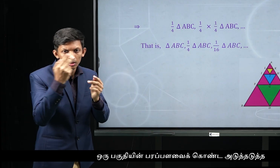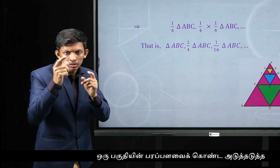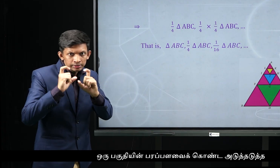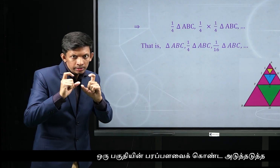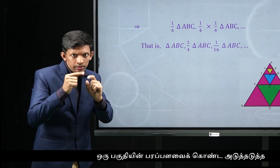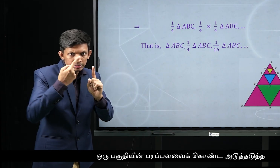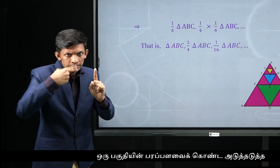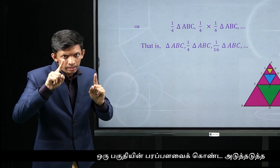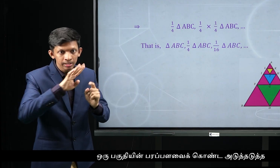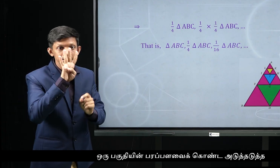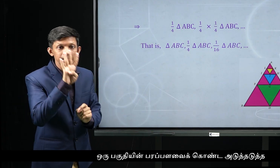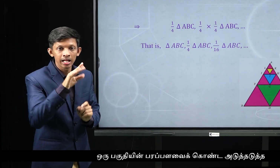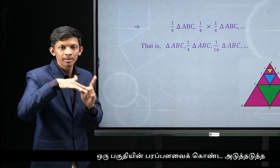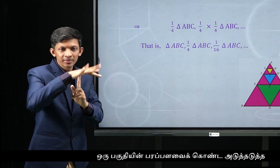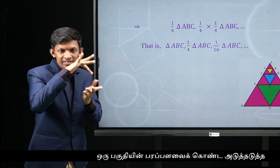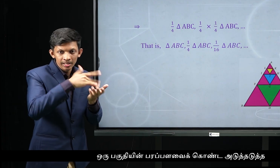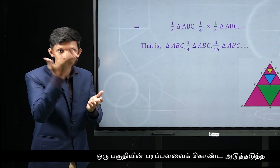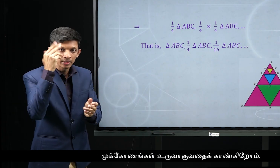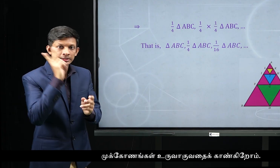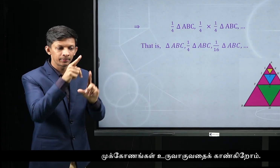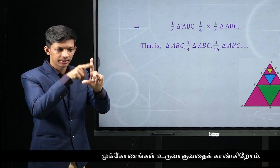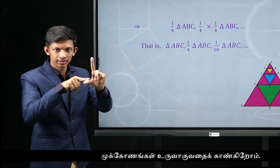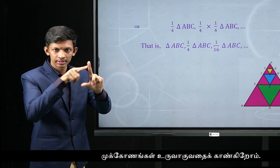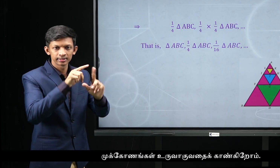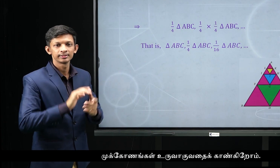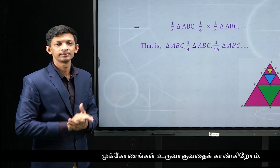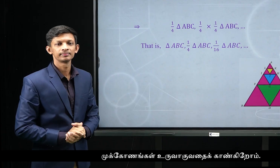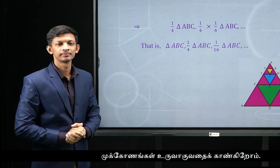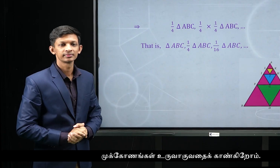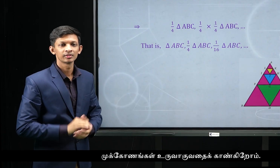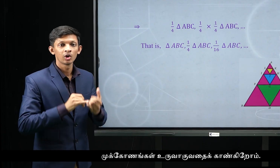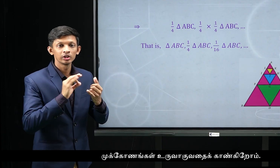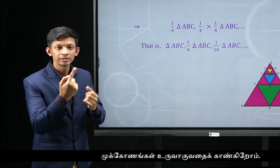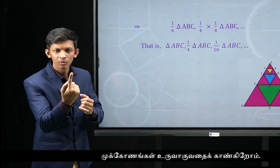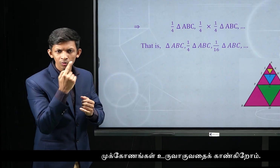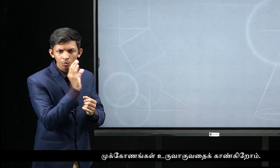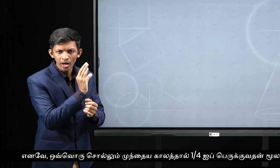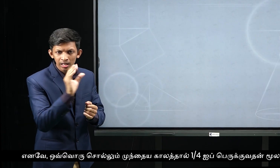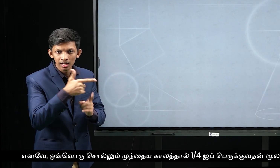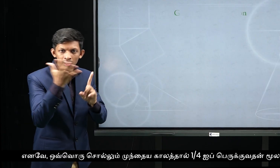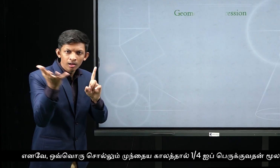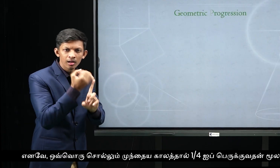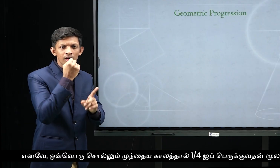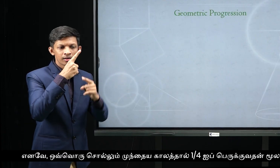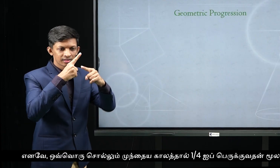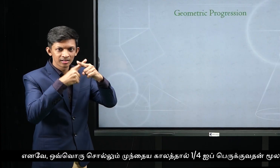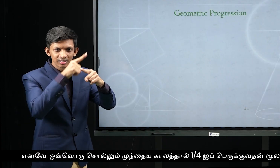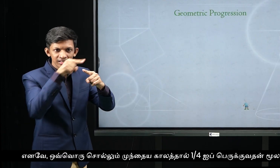பகுதியின் பரப்பளவை கொண்ட அடுத்தடுத்த முக்கோணங்கள் உருவாக்கத்தை கண்டறிகிறோம். எனவே ஒவ்வொரு